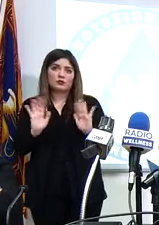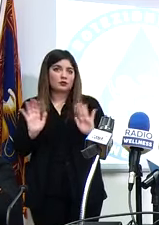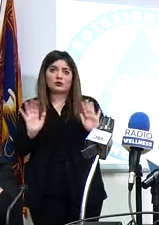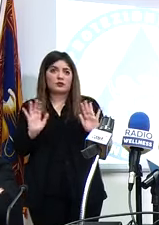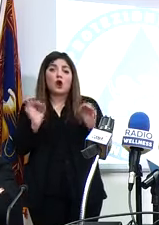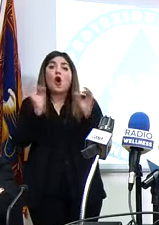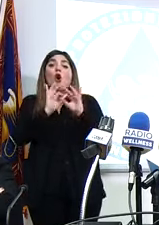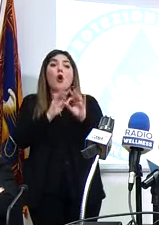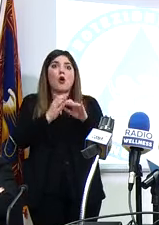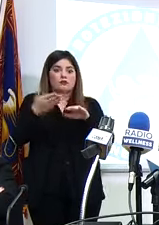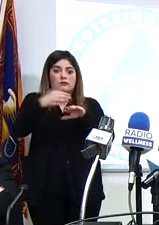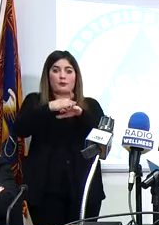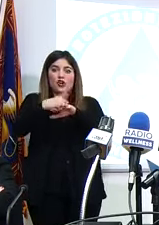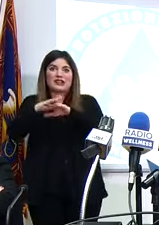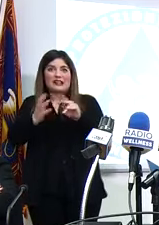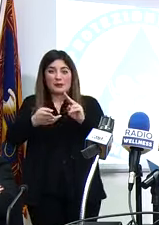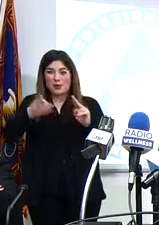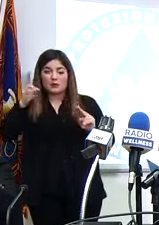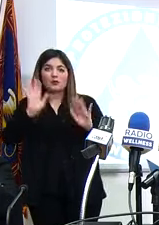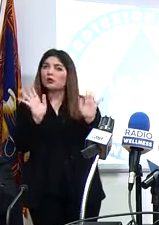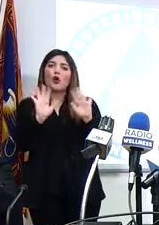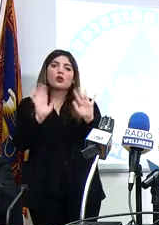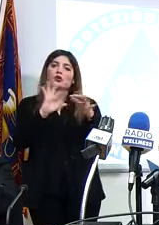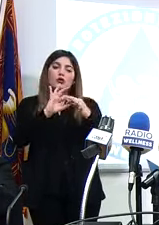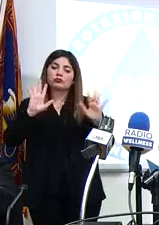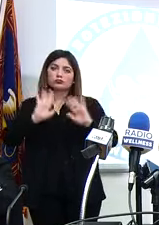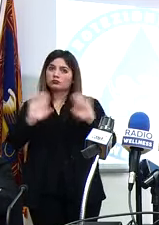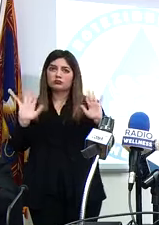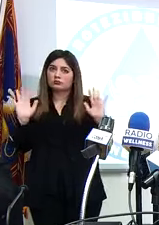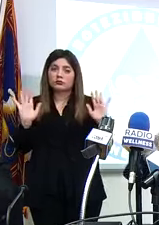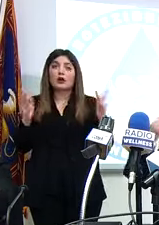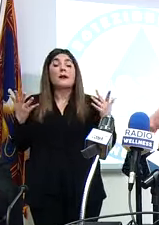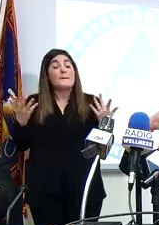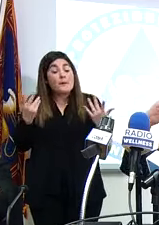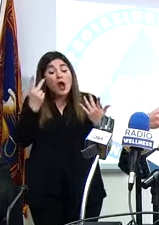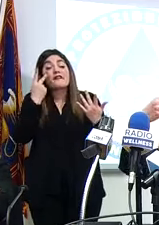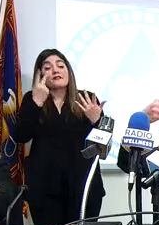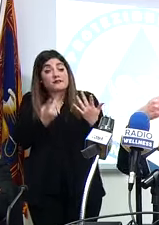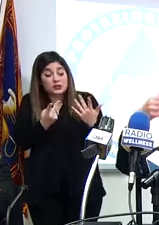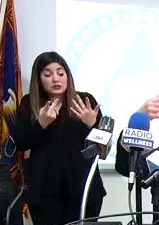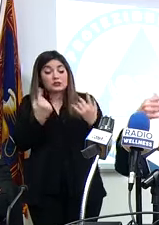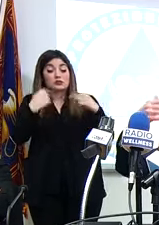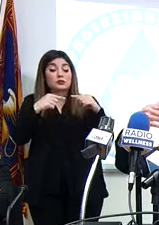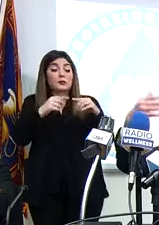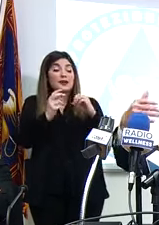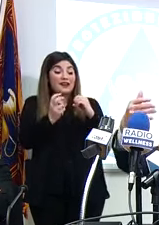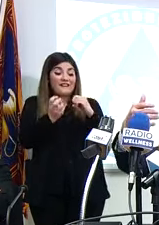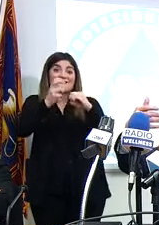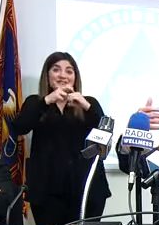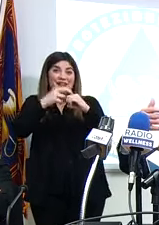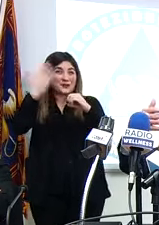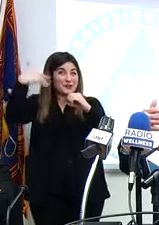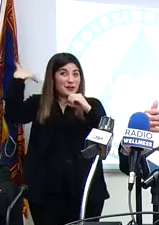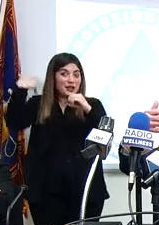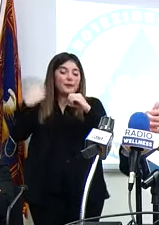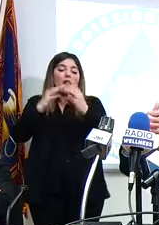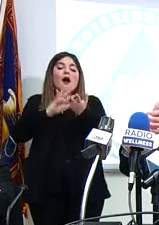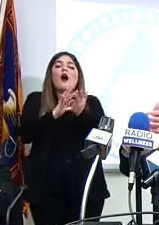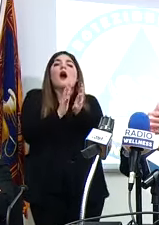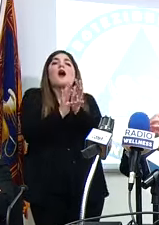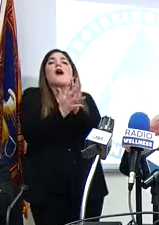della letalità, assolutamente no, ma si sono viste che stanno sostituendo diciamo il virus che circolava prima, quindi